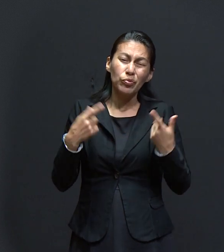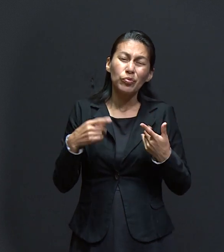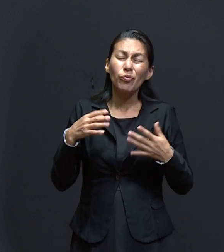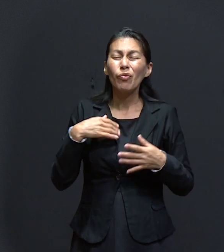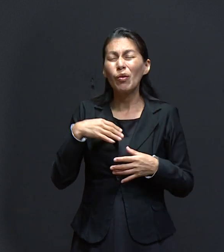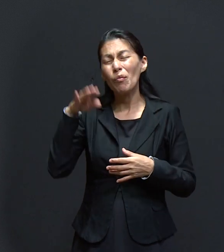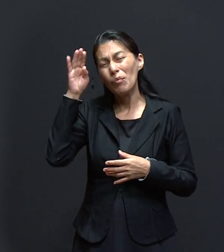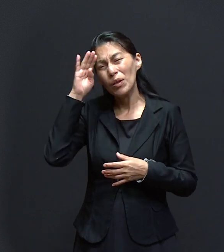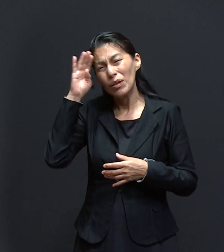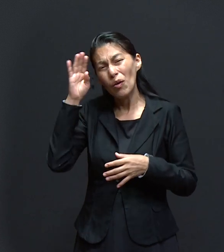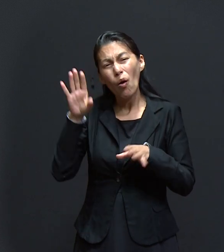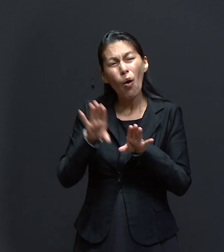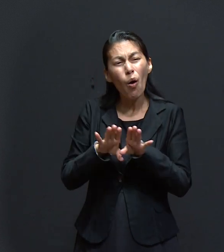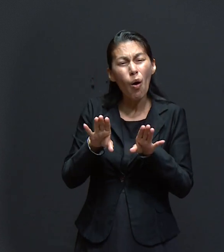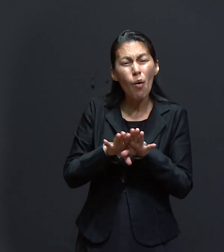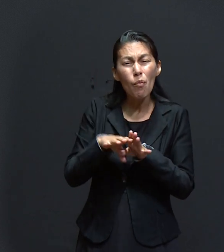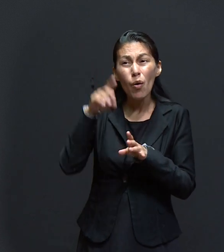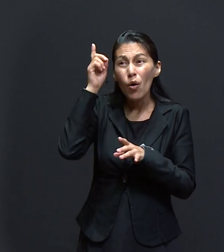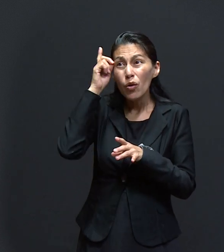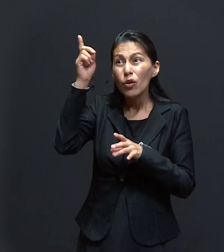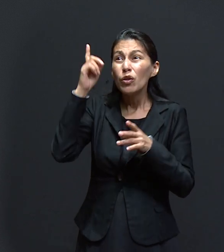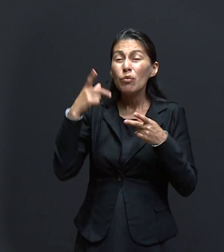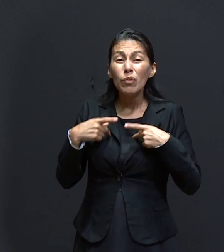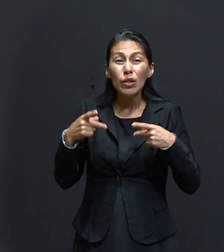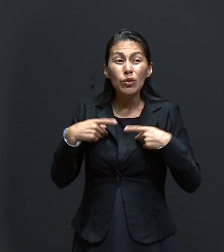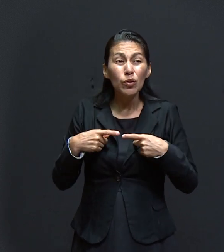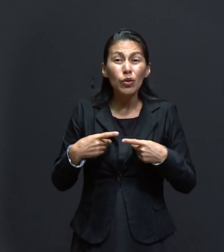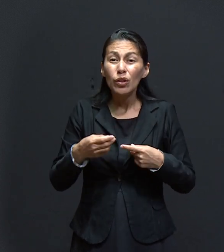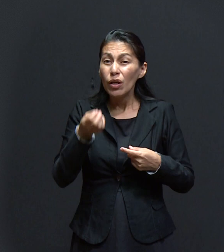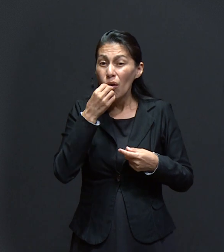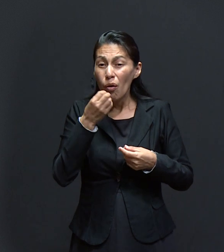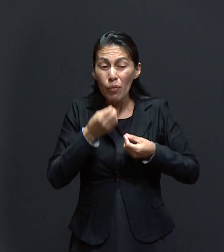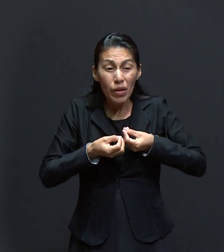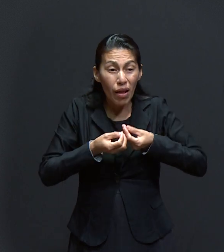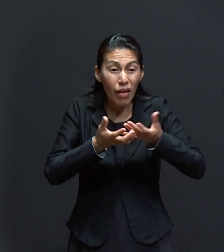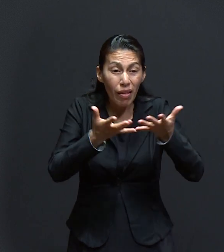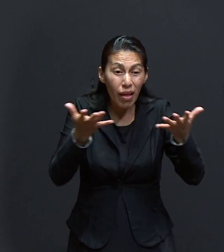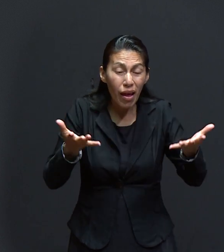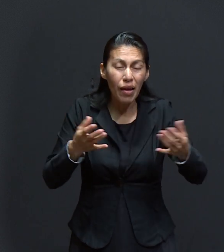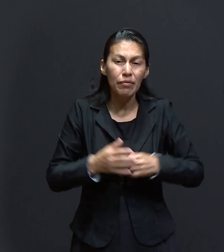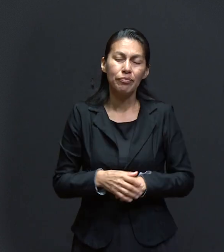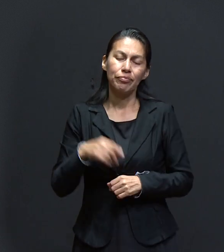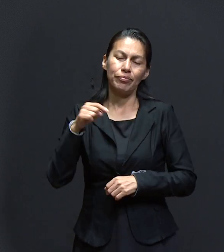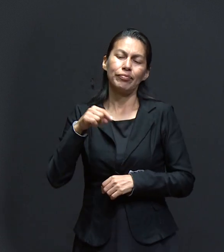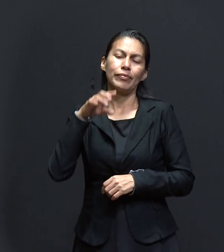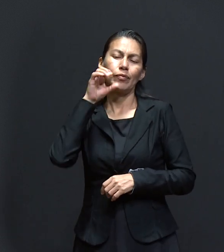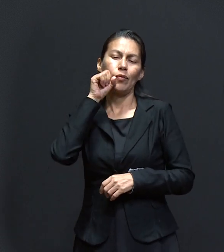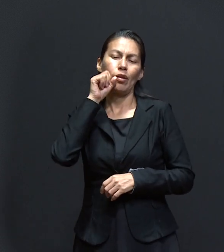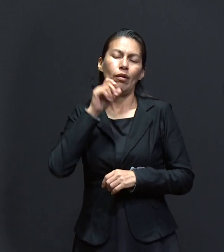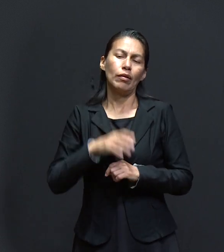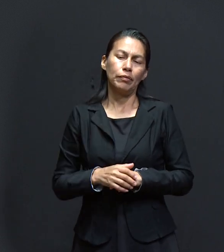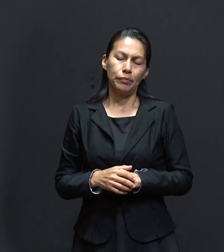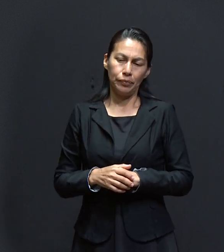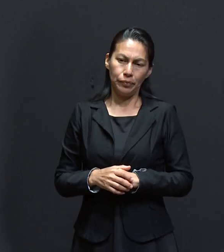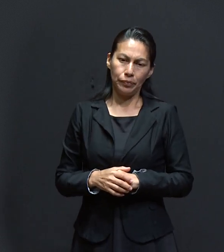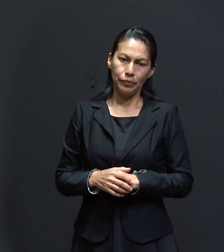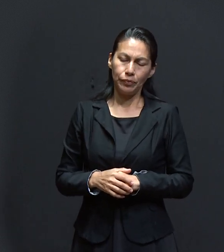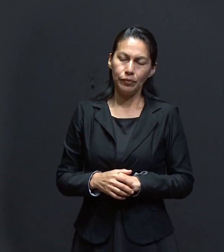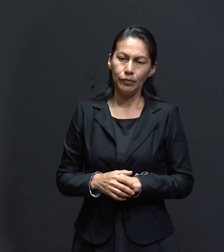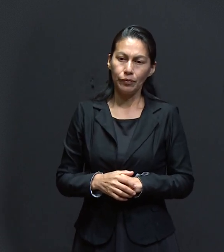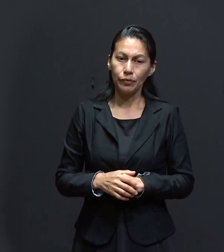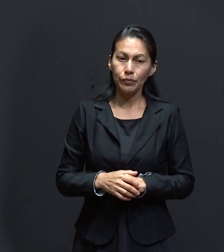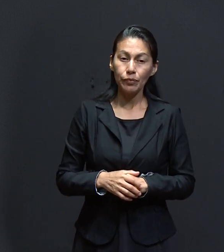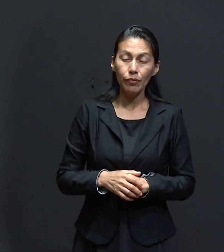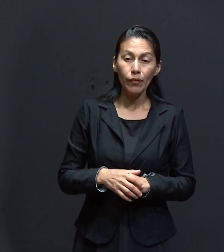y estoy pensando como dios está alimentando tantas personas vamos a ir en montemorelos en este municipio en nuevo